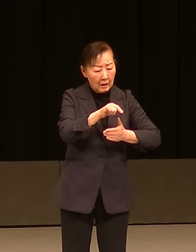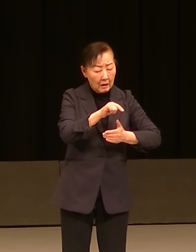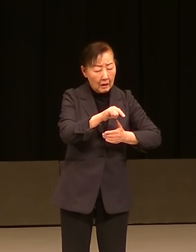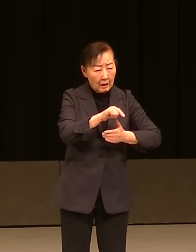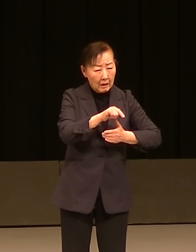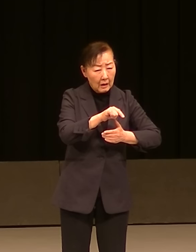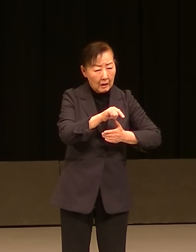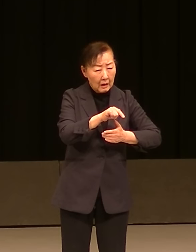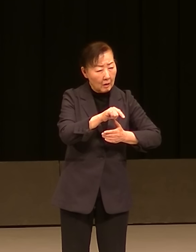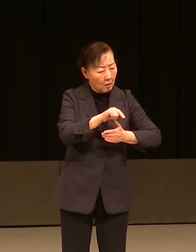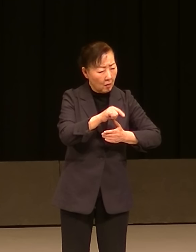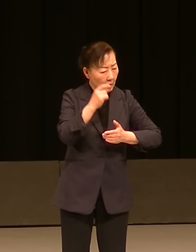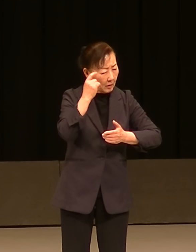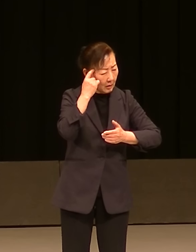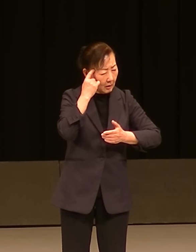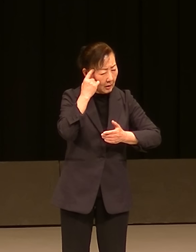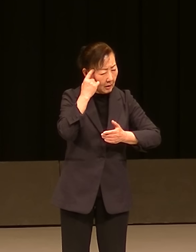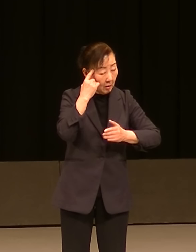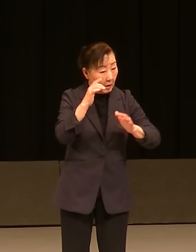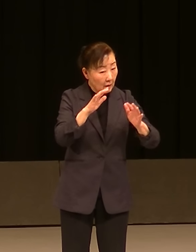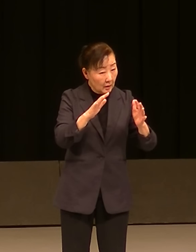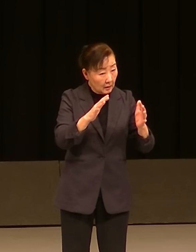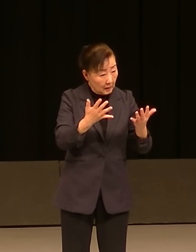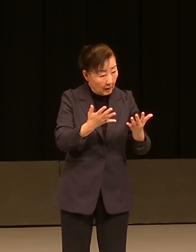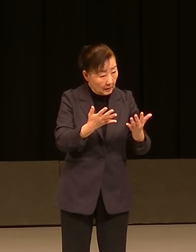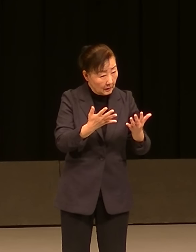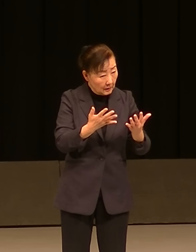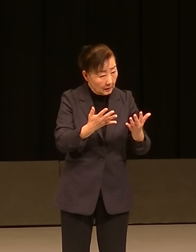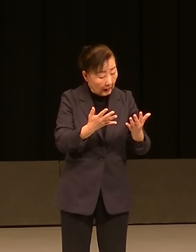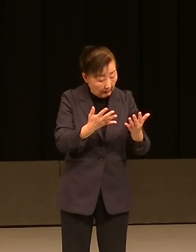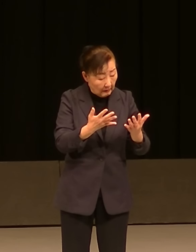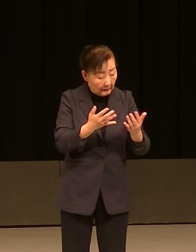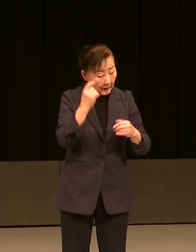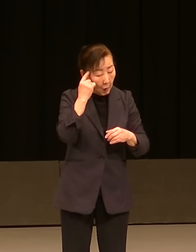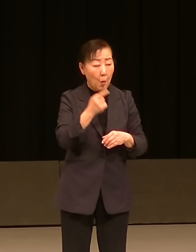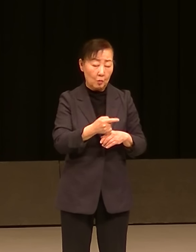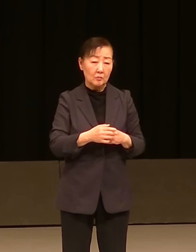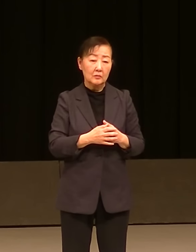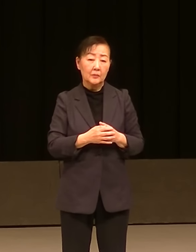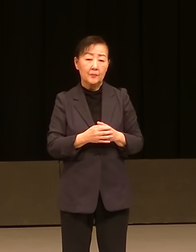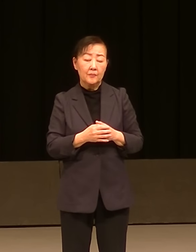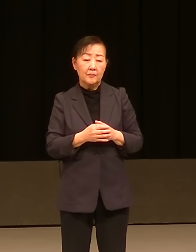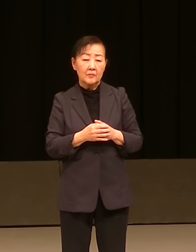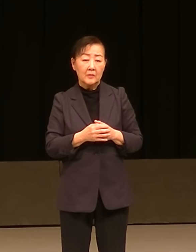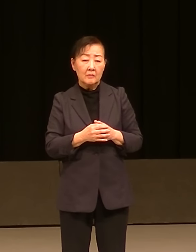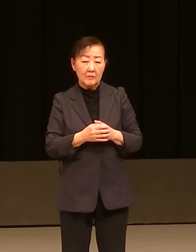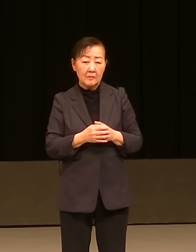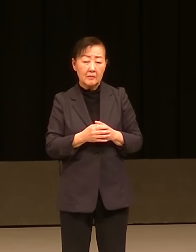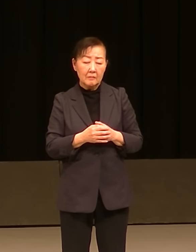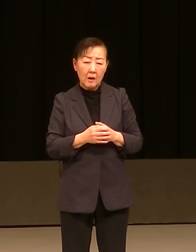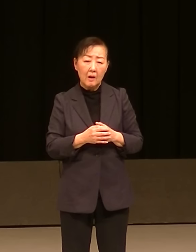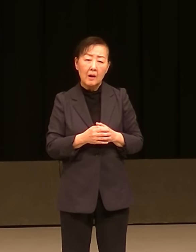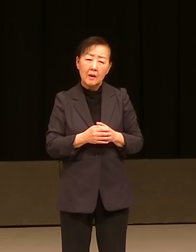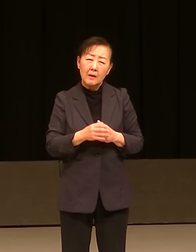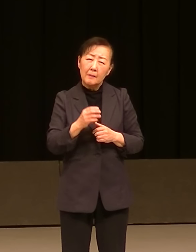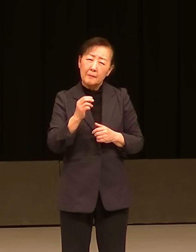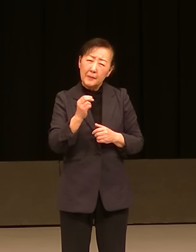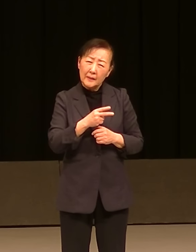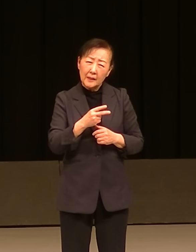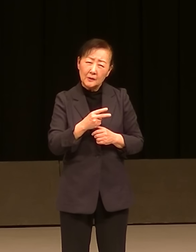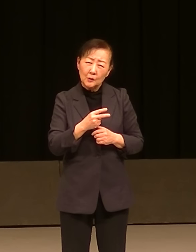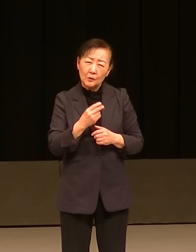する観念はないんじゃないかというふうに思うので、この構図とはちょっとまたさらにちょっと違